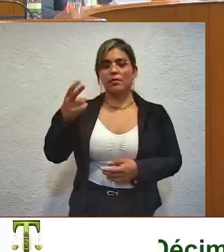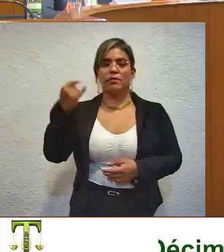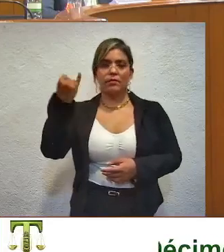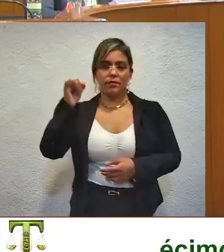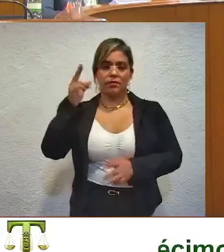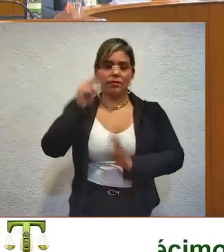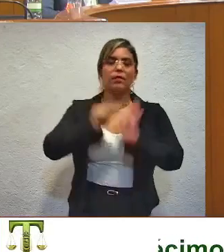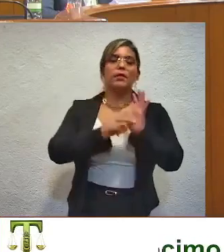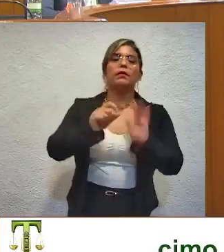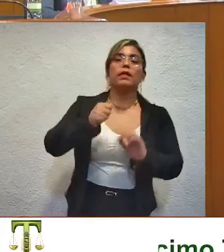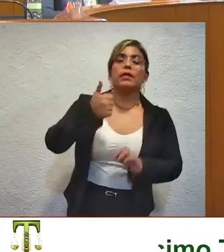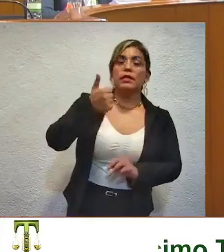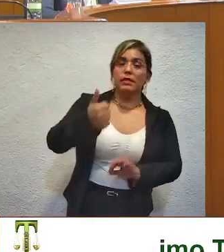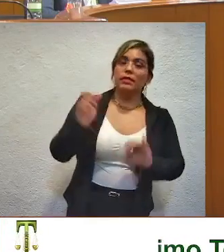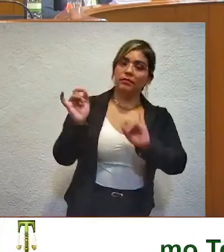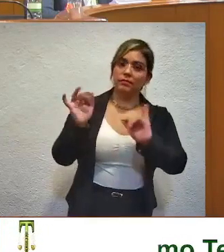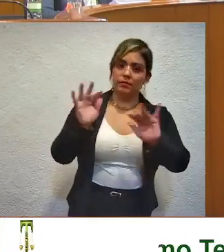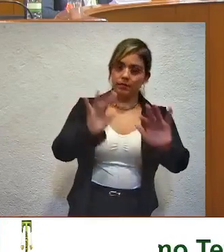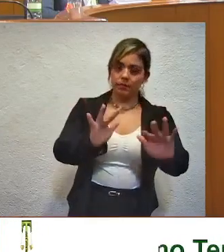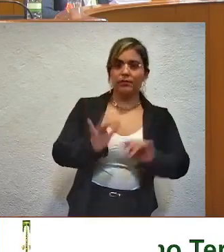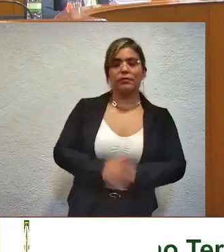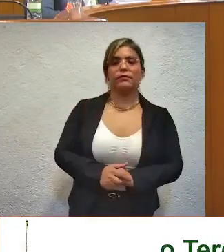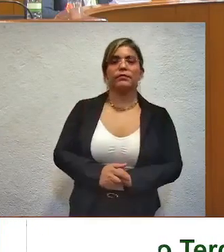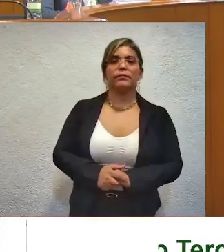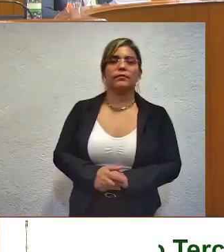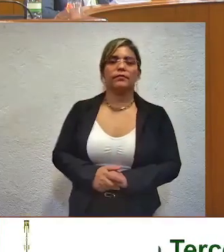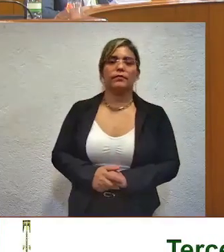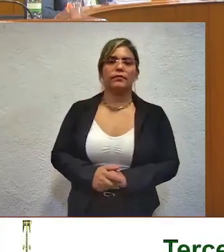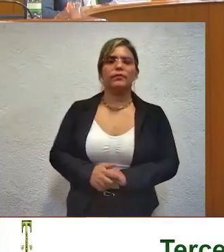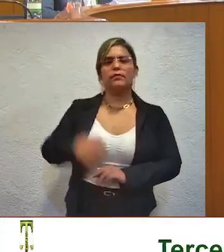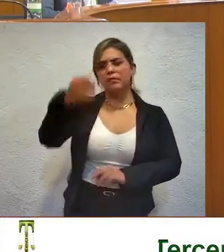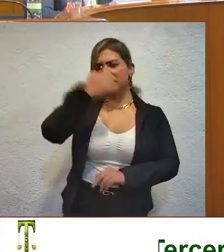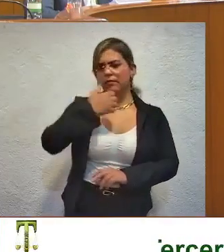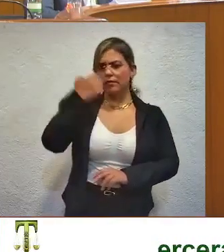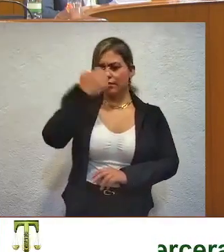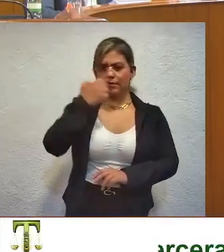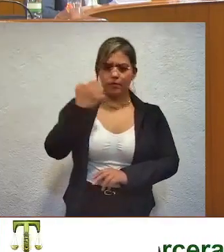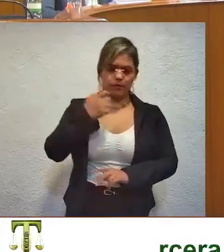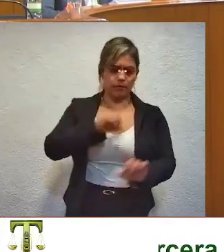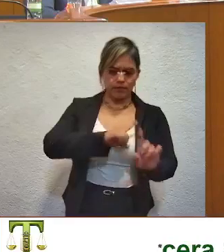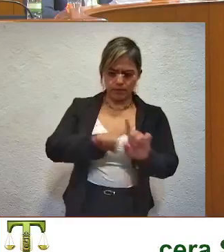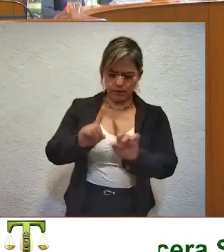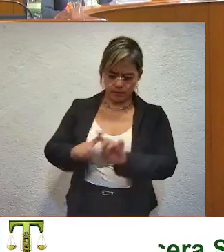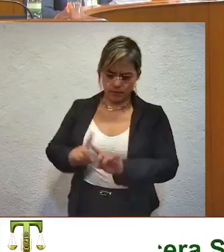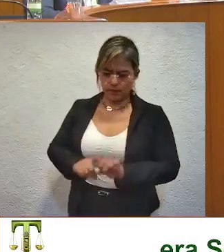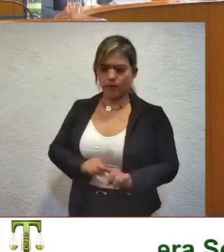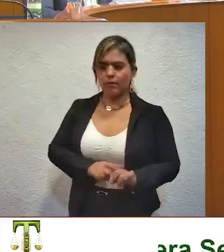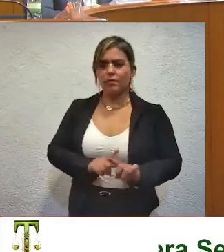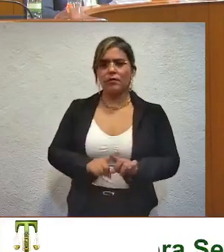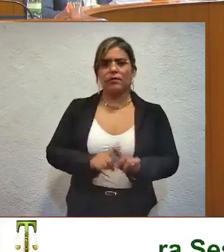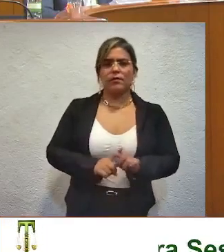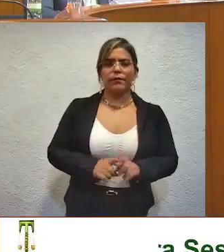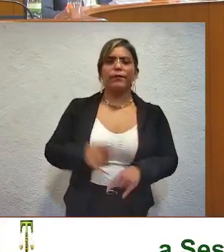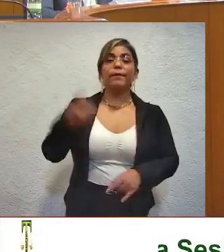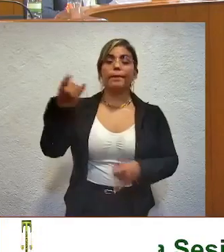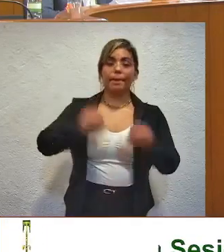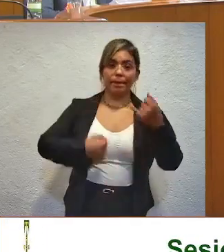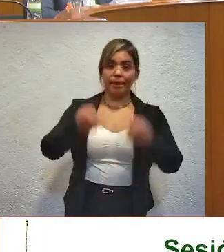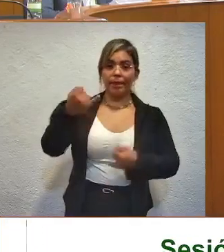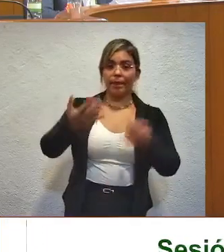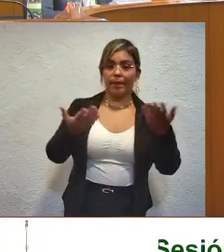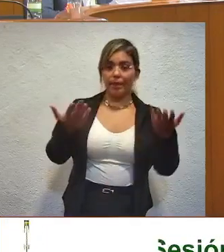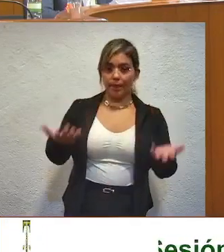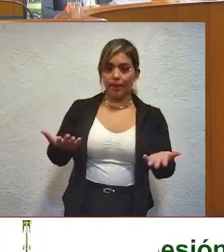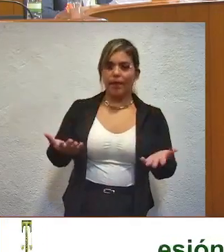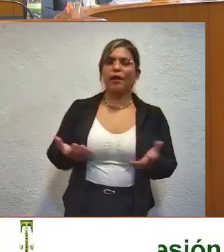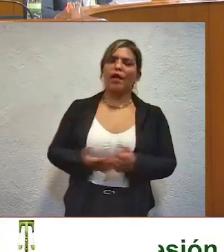año, respectivamente. De modo que, de un análisis integral a los convenios antes mencionados, este Tribunal Electoral encuentra